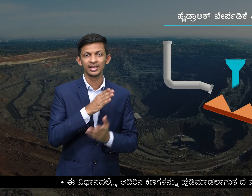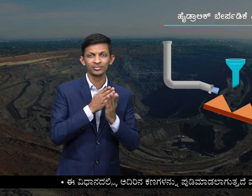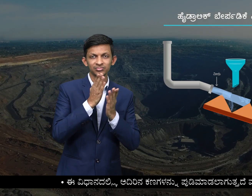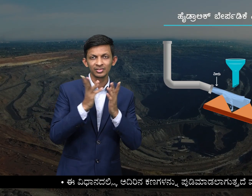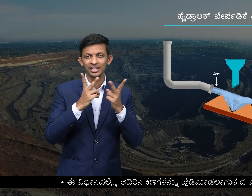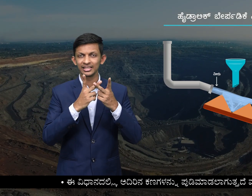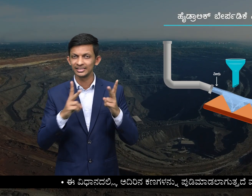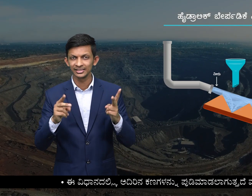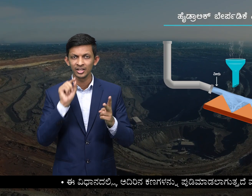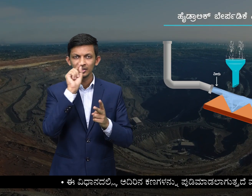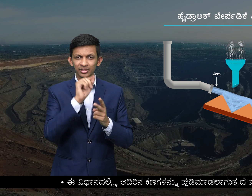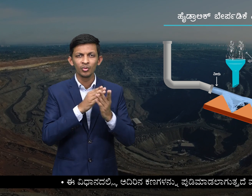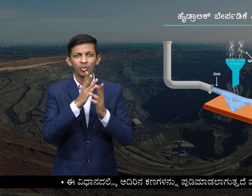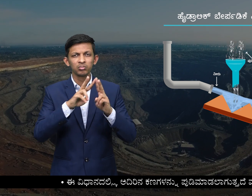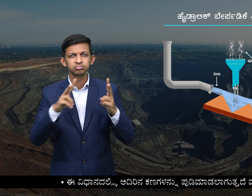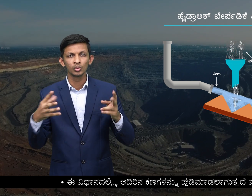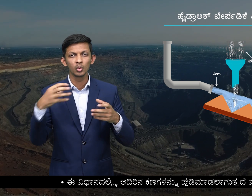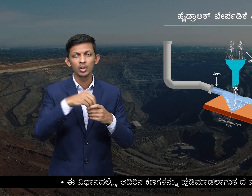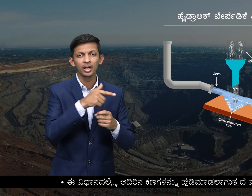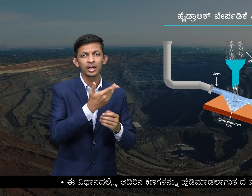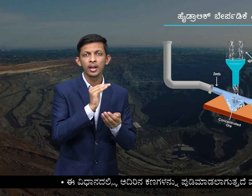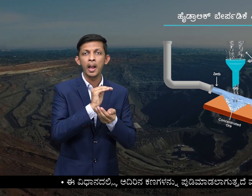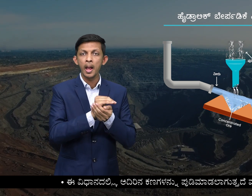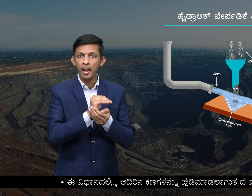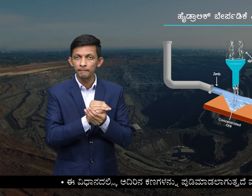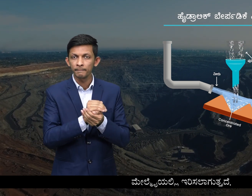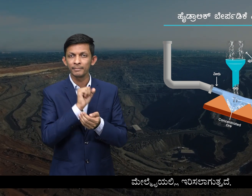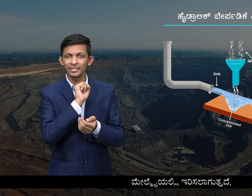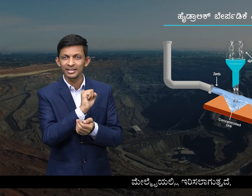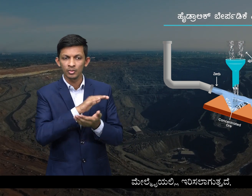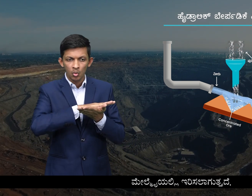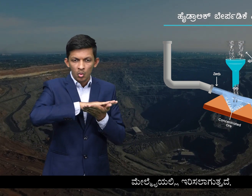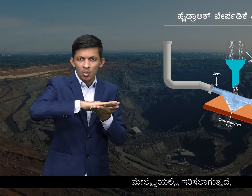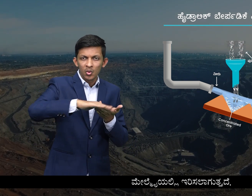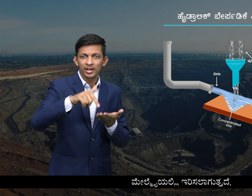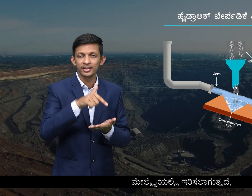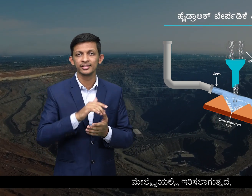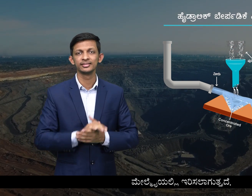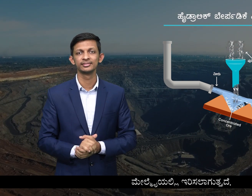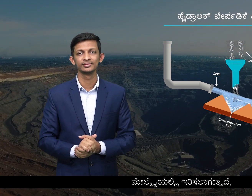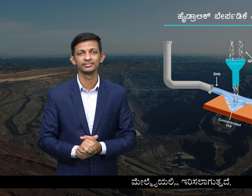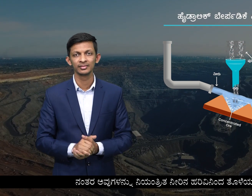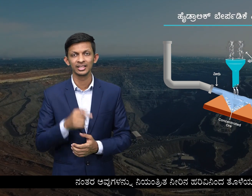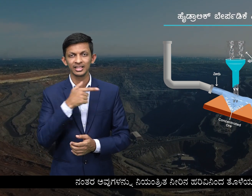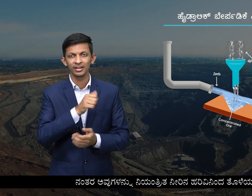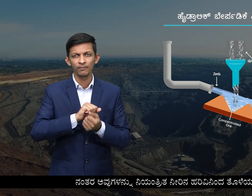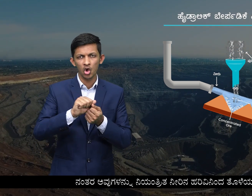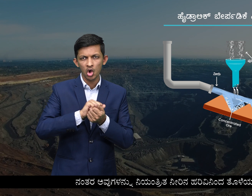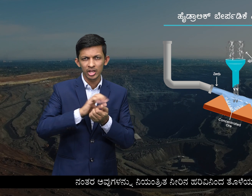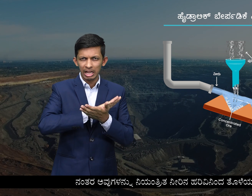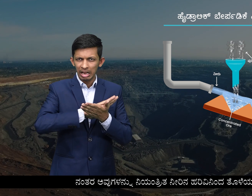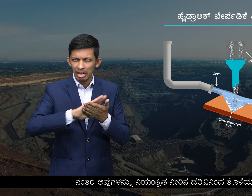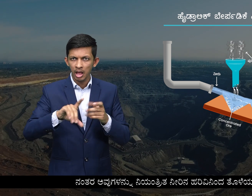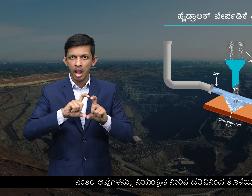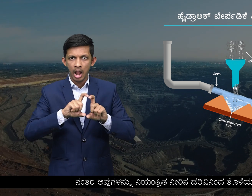ಈ ವಿಧಾನದಲ್ಲಿ ಅದಿರಿನ ಕಣಗಳನ್ನ ಪುಡಿ ಮಾಡಲಾಗುತ್ತೆ ಮತ್ತು ಇಳಿಜಾರಿನ ಮೇಲ್ಮೈಯಲ್ಲಿ ಇರಿಸಲಾಗುತ್ತೆ. ನಂತರ